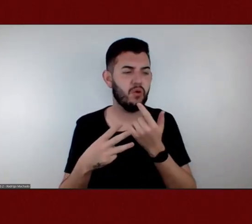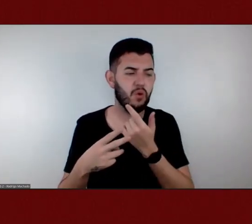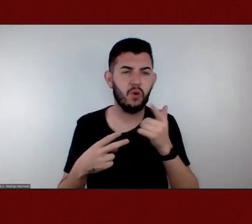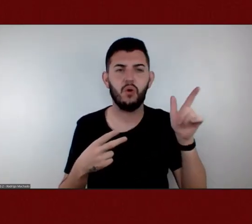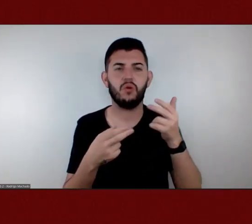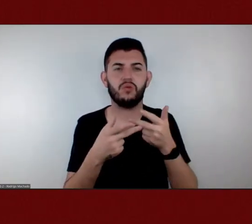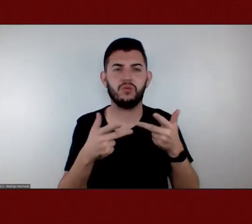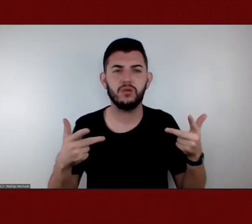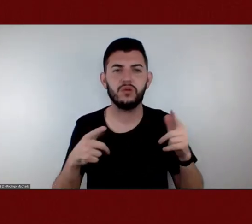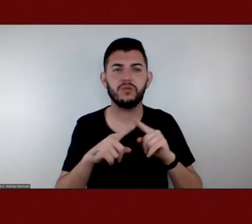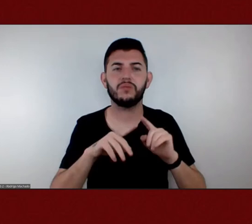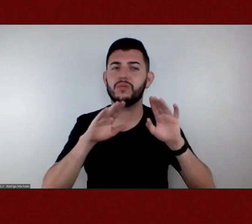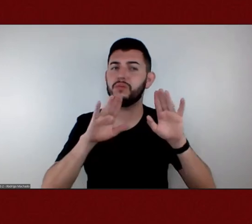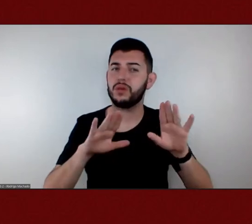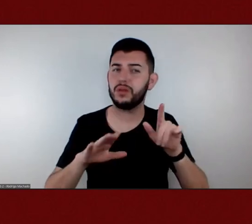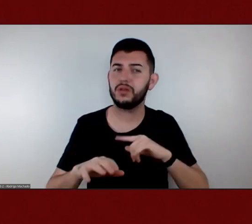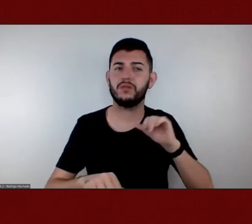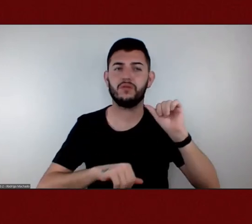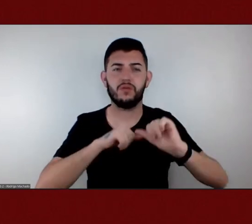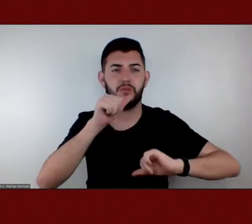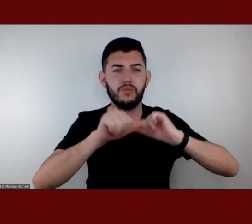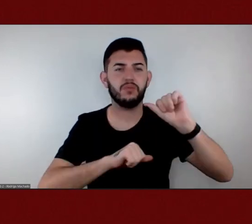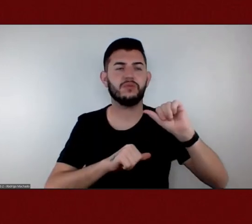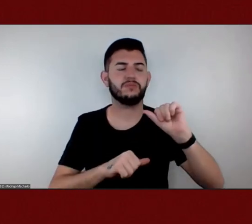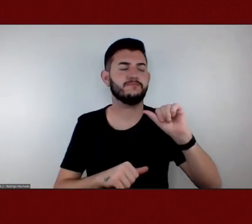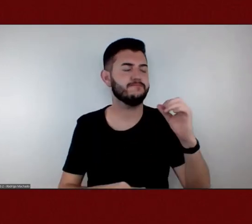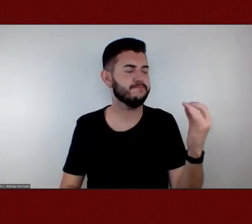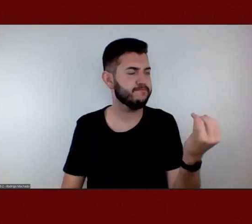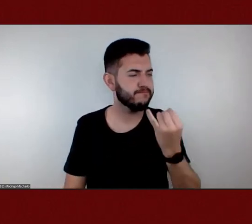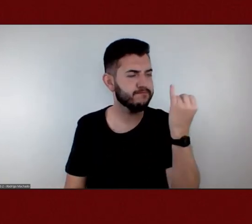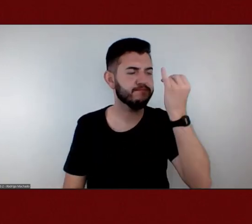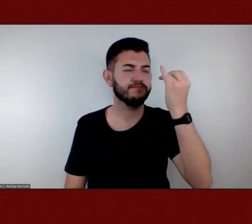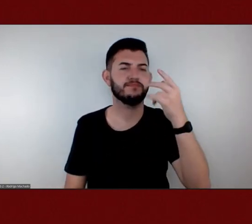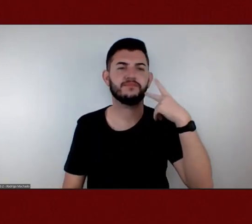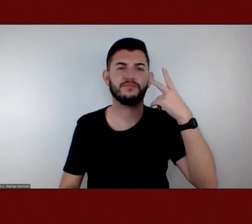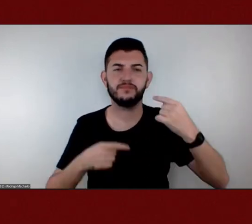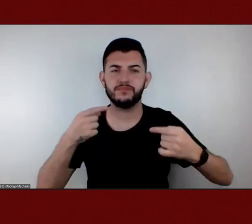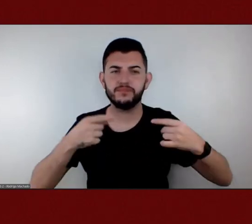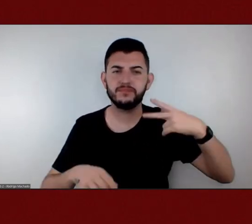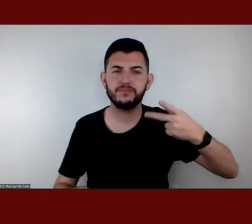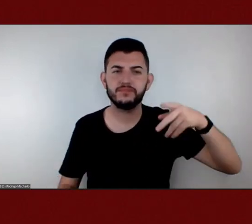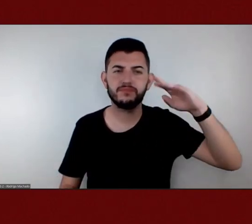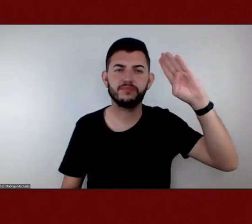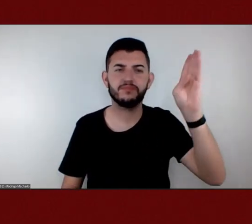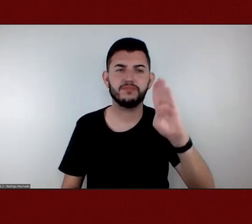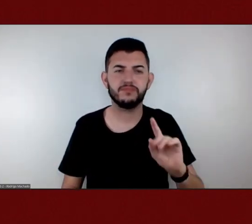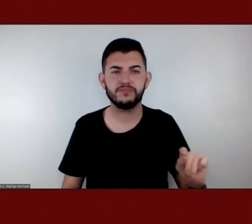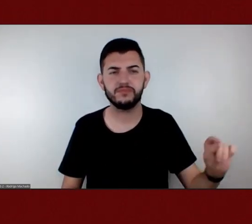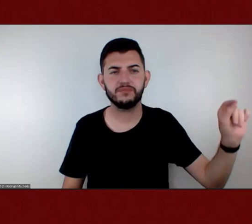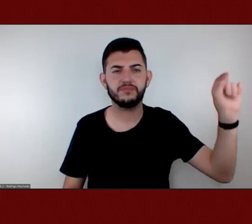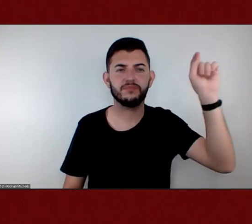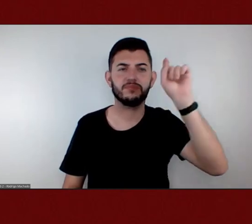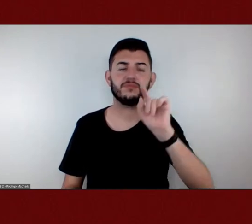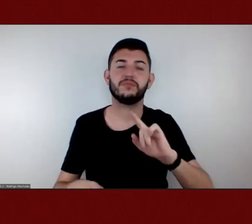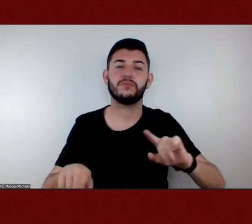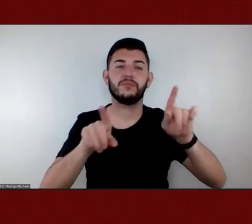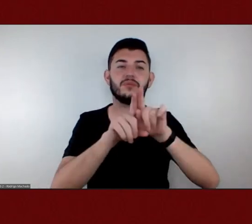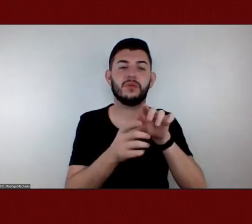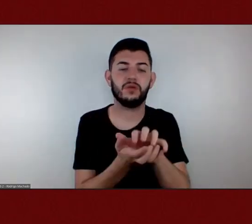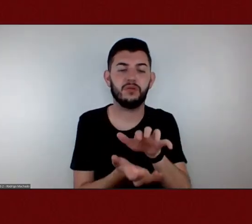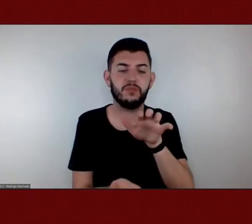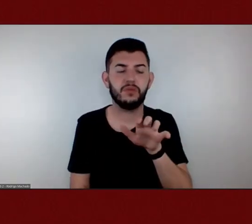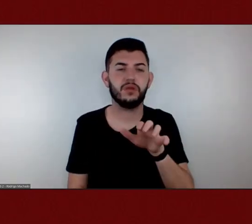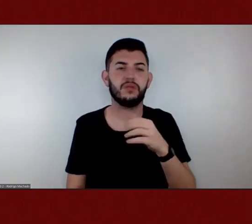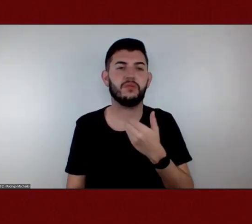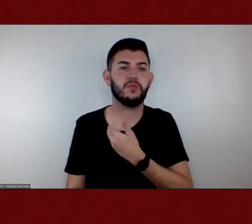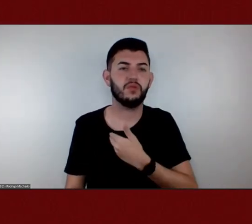importante mudança que se operava na política brasileira e em Pernambuco, no governo Arraes,